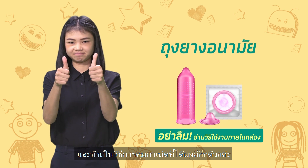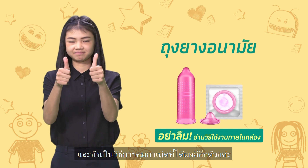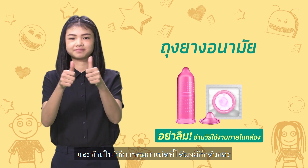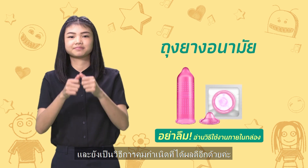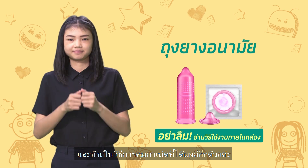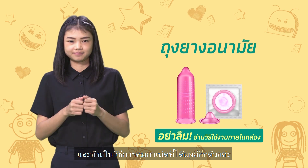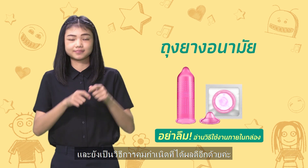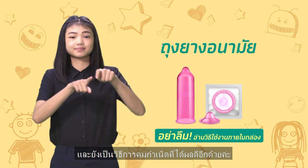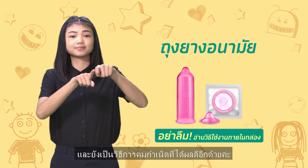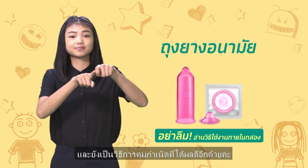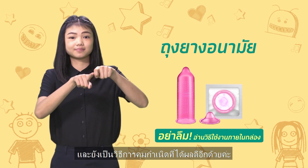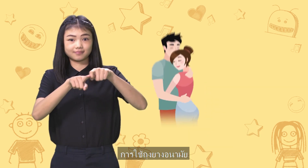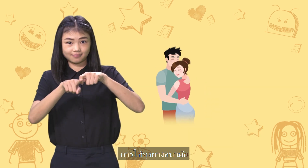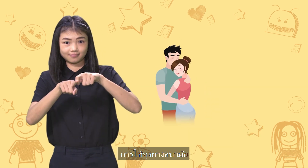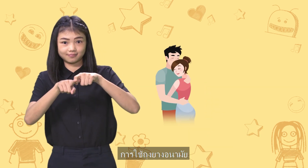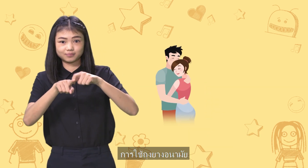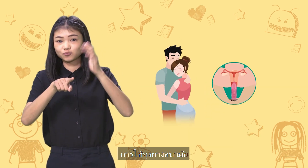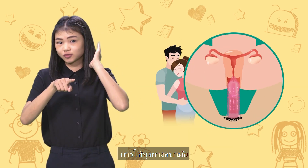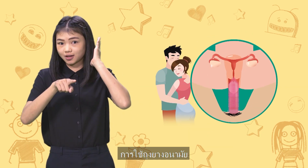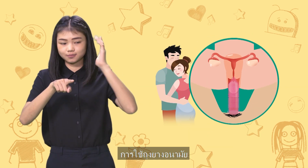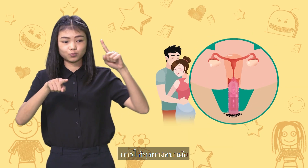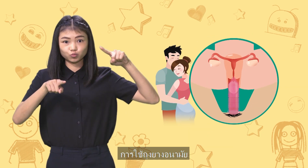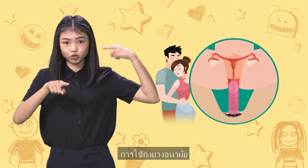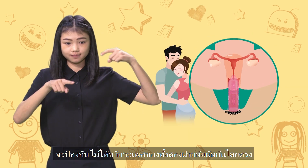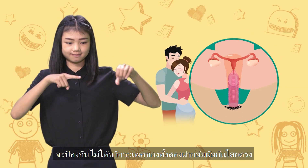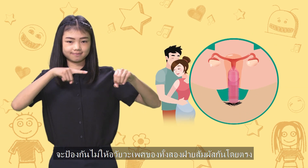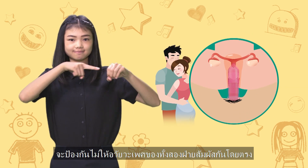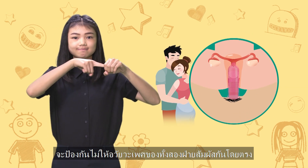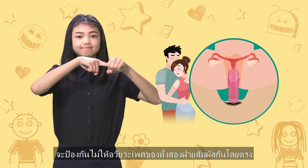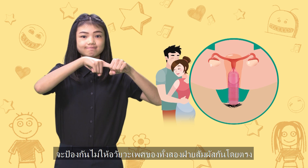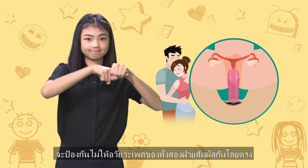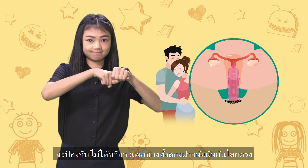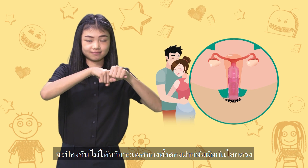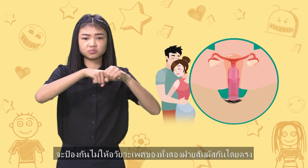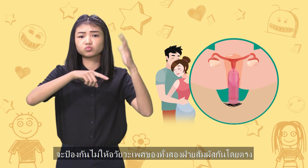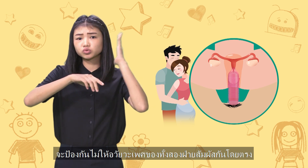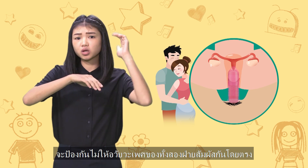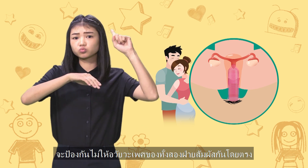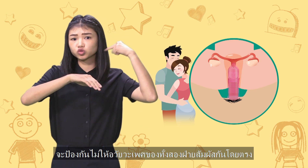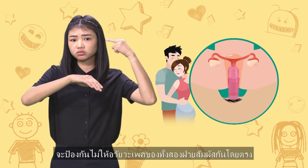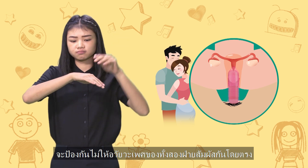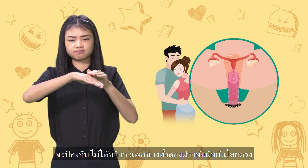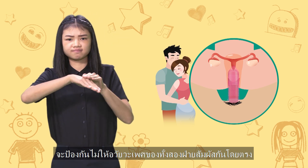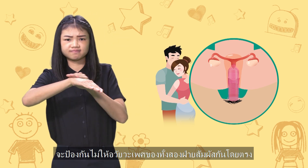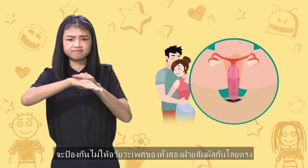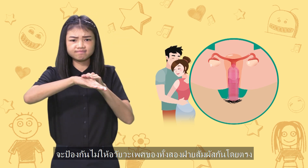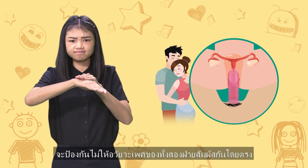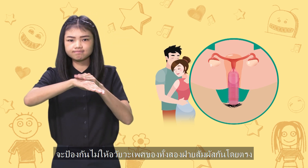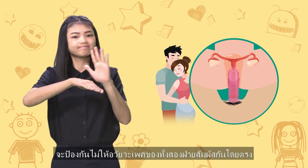ลดีอีกด้วยค่ะการใช้ถุงยางอนามัยจะป้องกันไม่ให้อวัยวะเพศของทั้งสองฝ่ายสัมผัสกันโดยตร